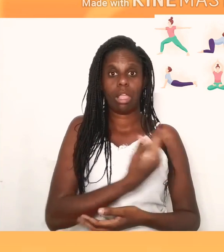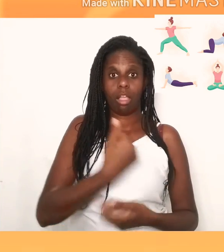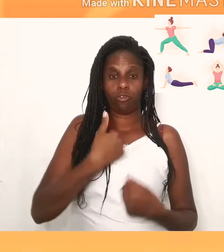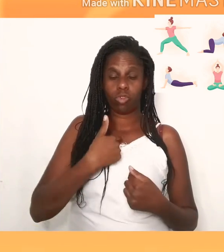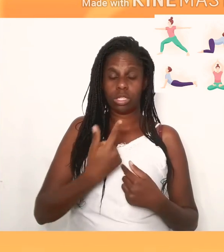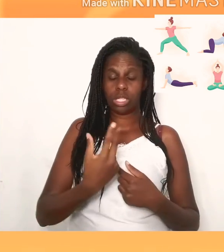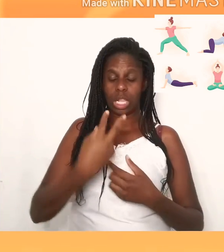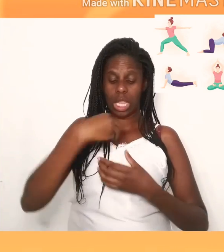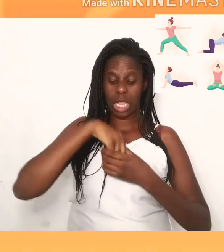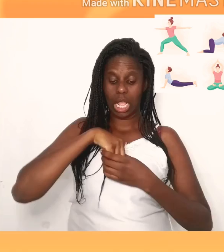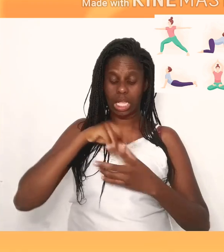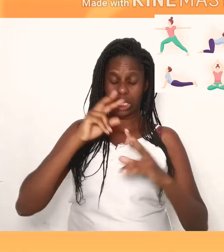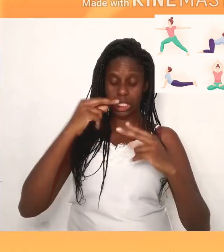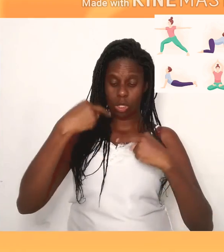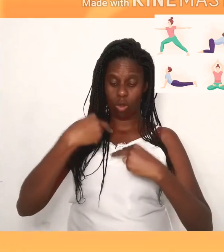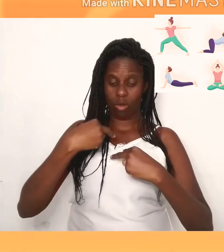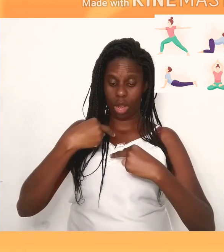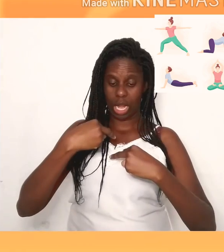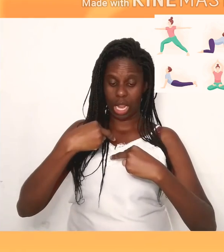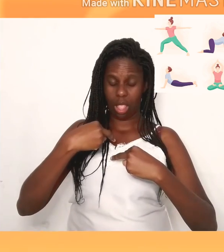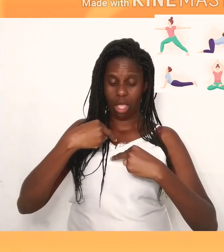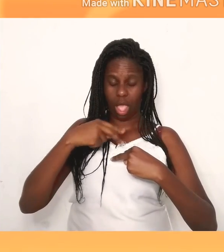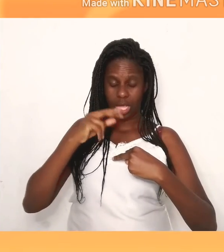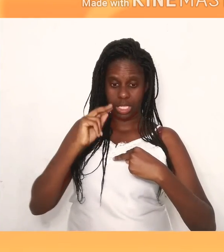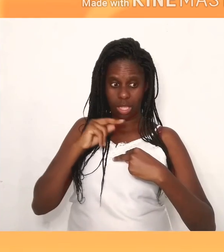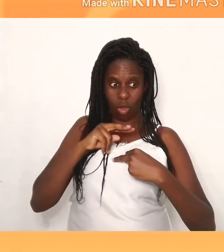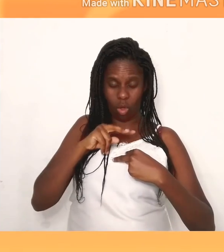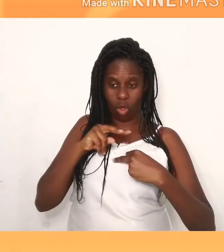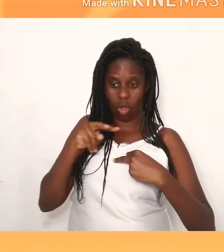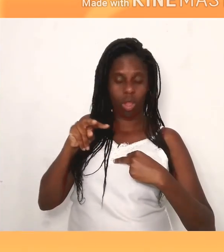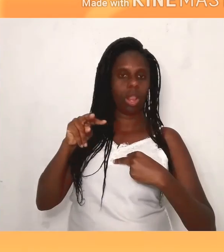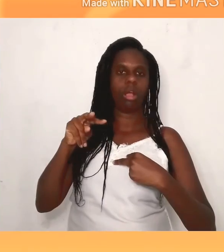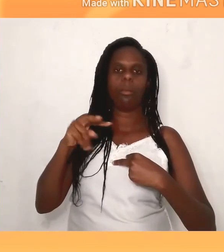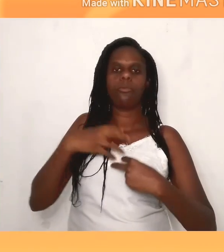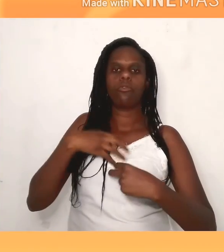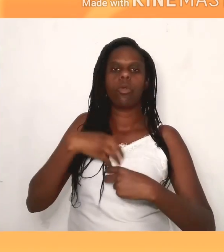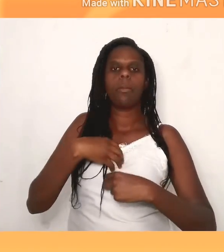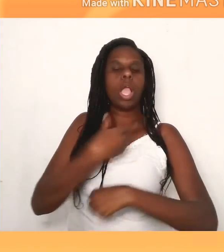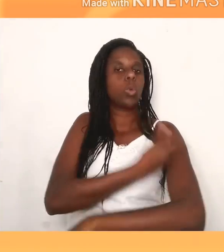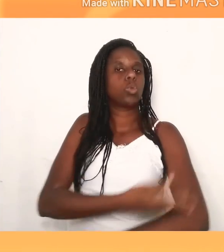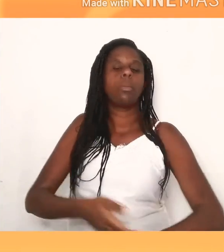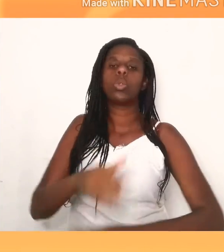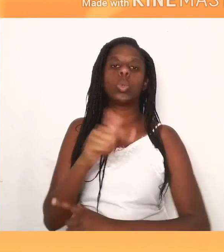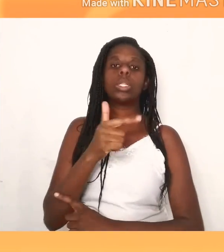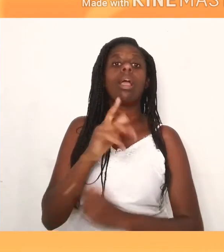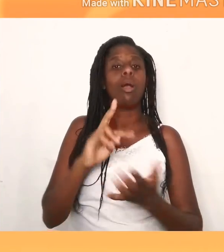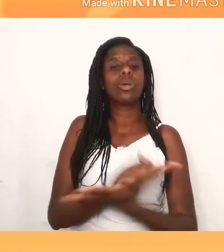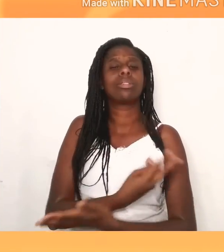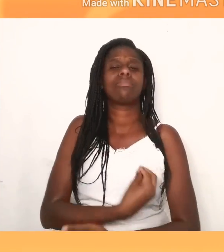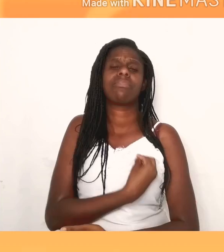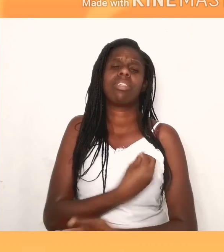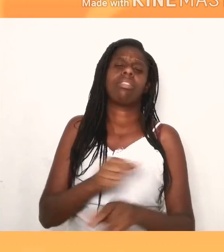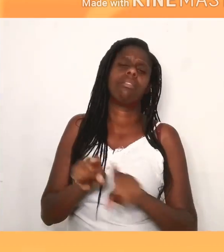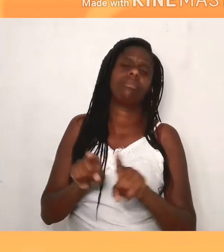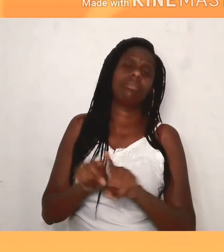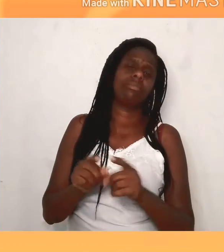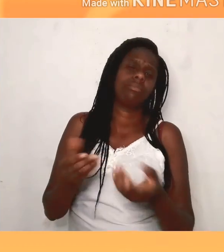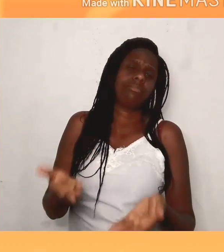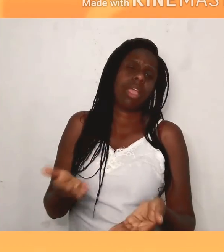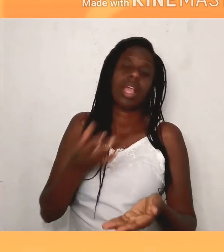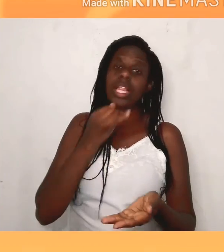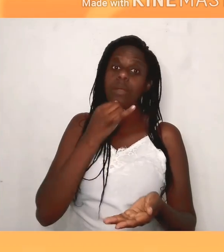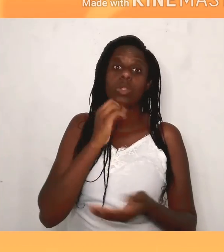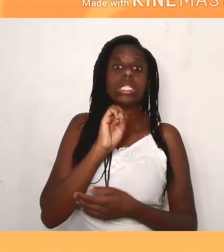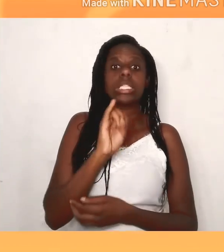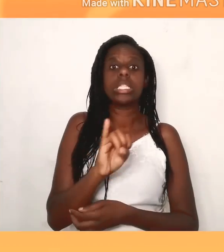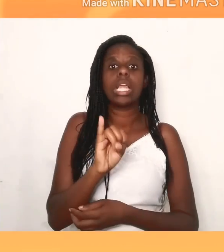mesma pessoa numa mesma situação totalmente diferente, que você não está acostumado, que é o que acontece muitas vezes na vida, né?